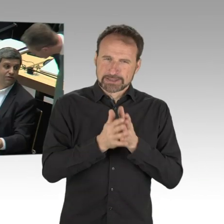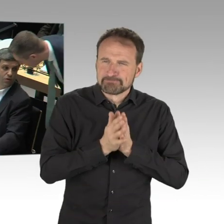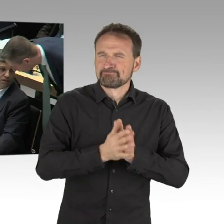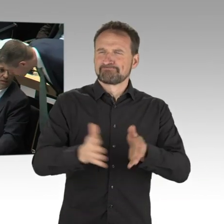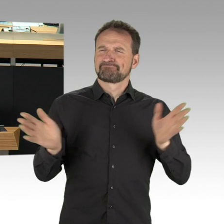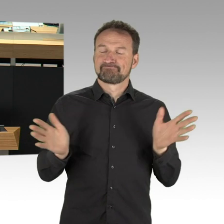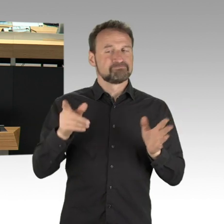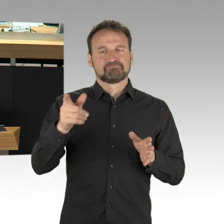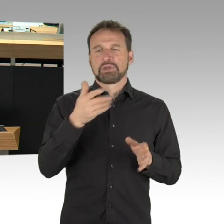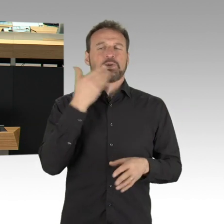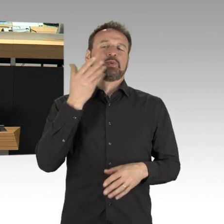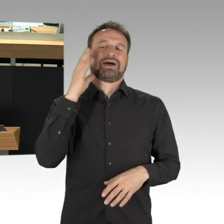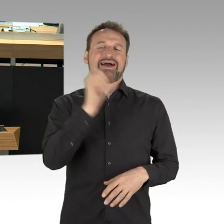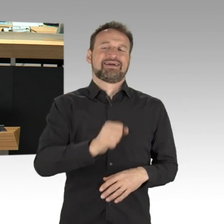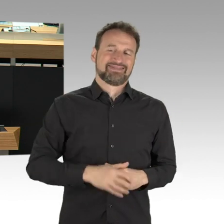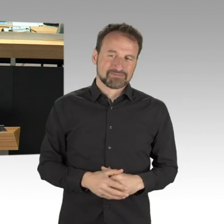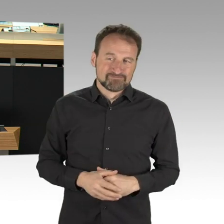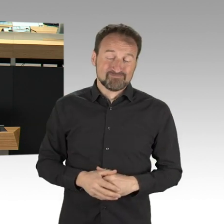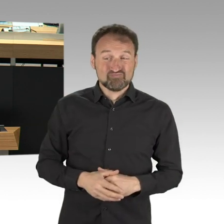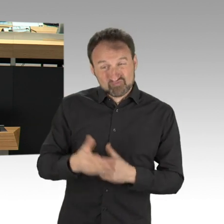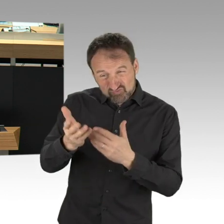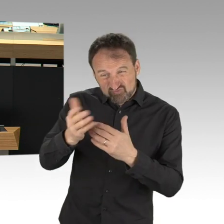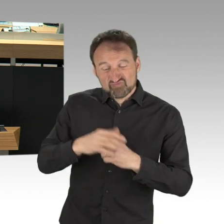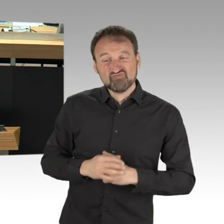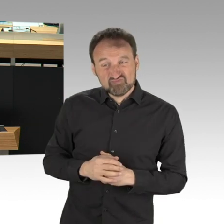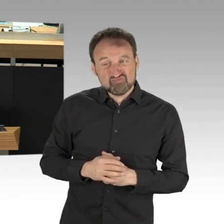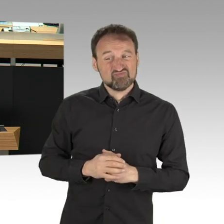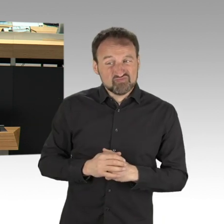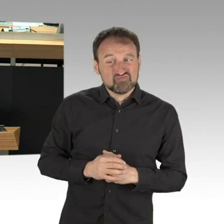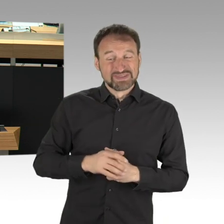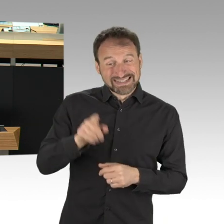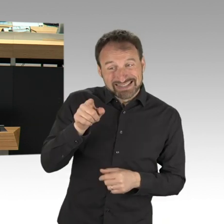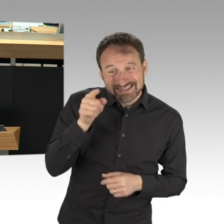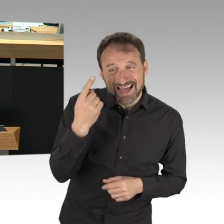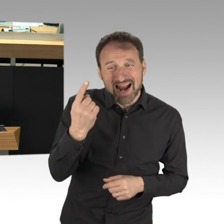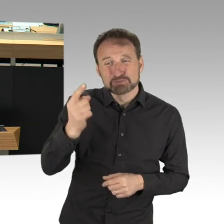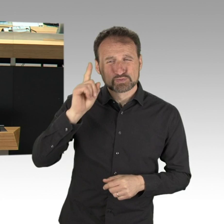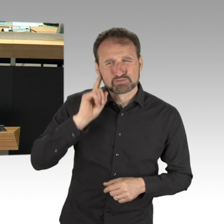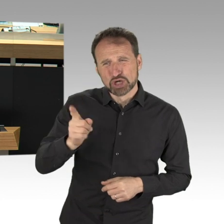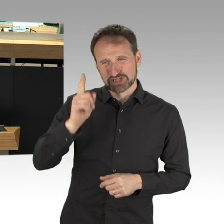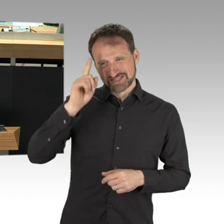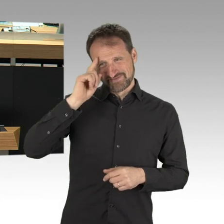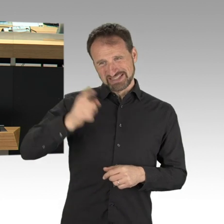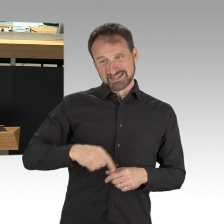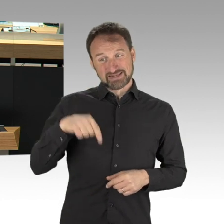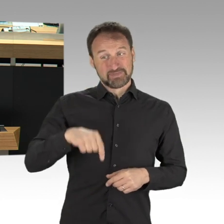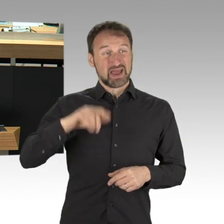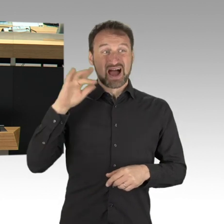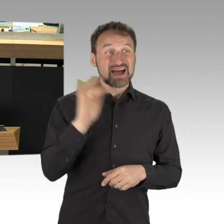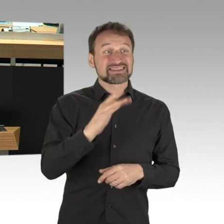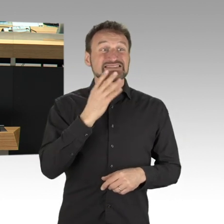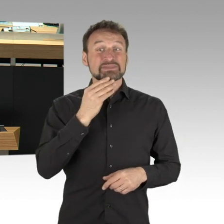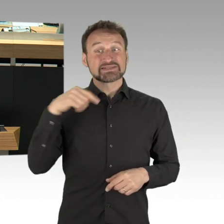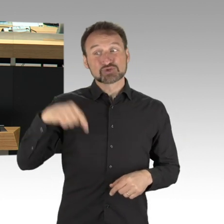nicht erkennen. Sie sollten doch genau wissen, wo der Antisemitismus hier in Berlin hauptsächlich